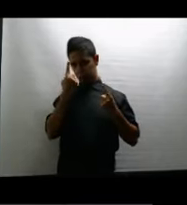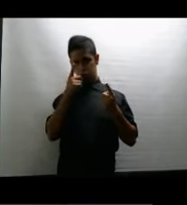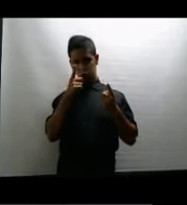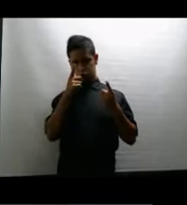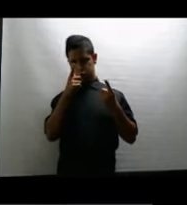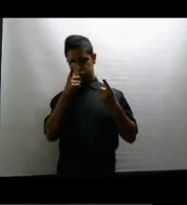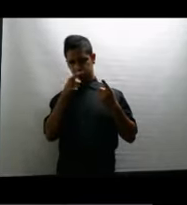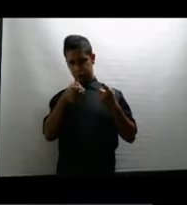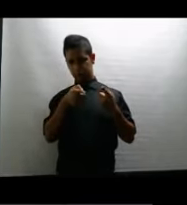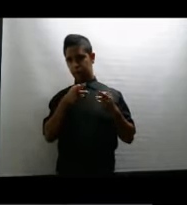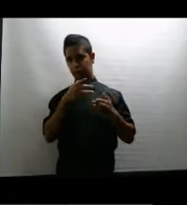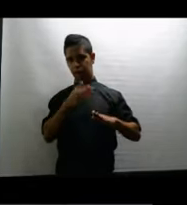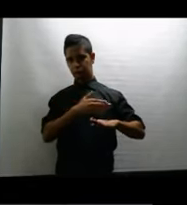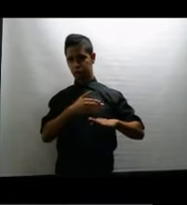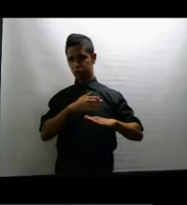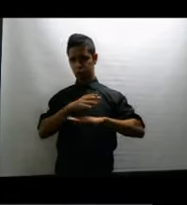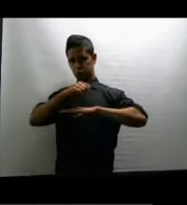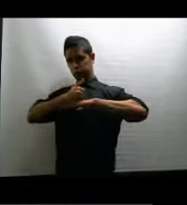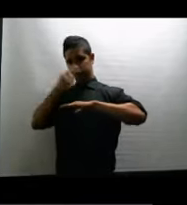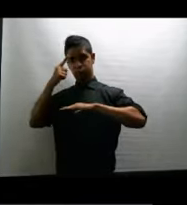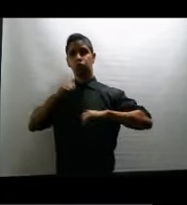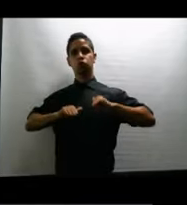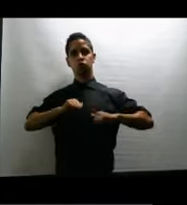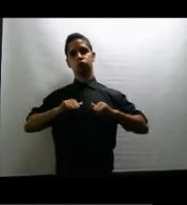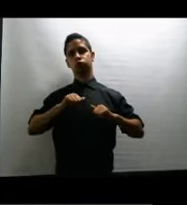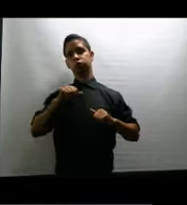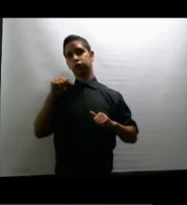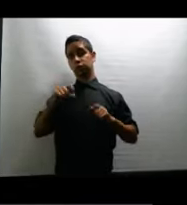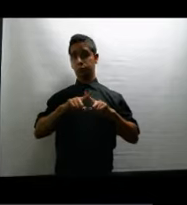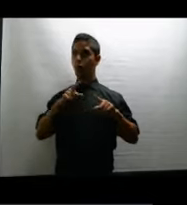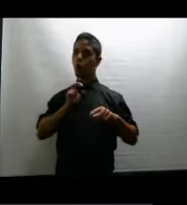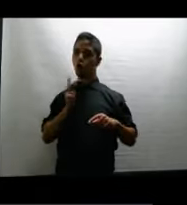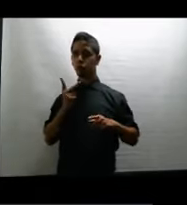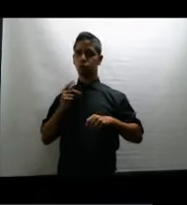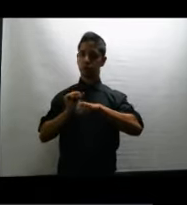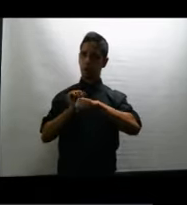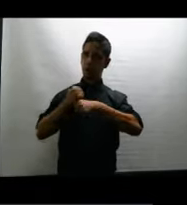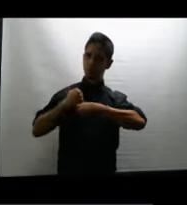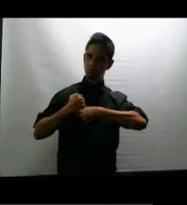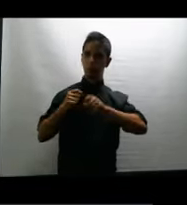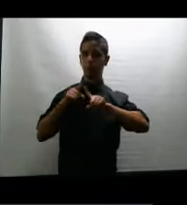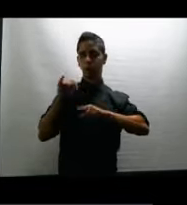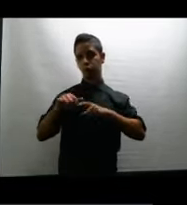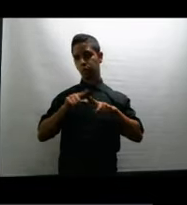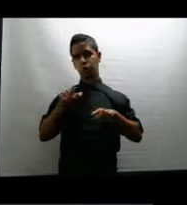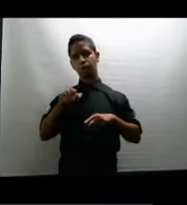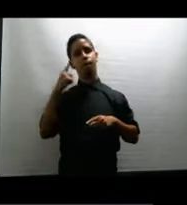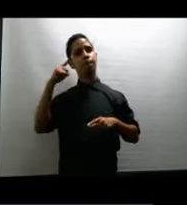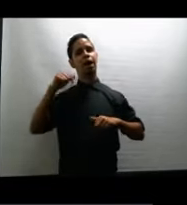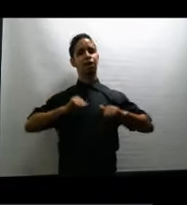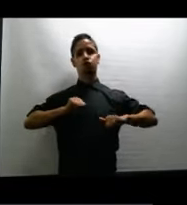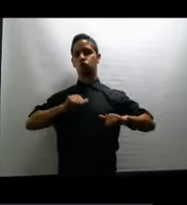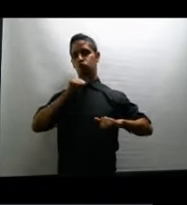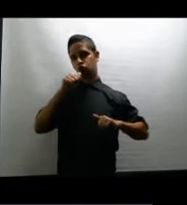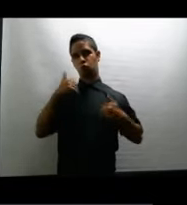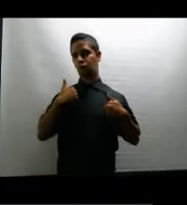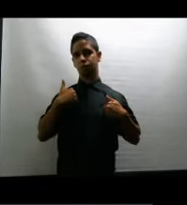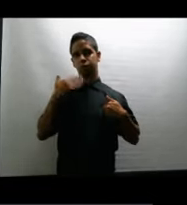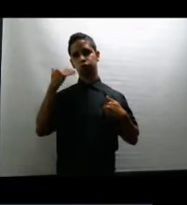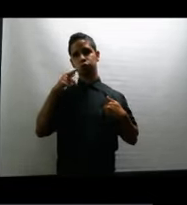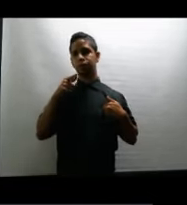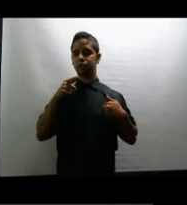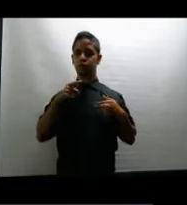Necesita. Así que, pero eso viene. Está en el horno. Pero eso viene. Ya empezamos a trabajar en una, por lo menos una canción. Oh. Lo